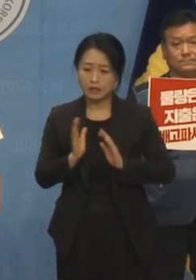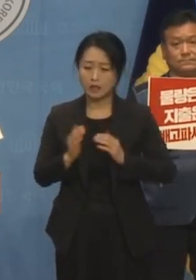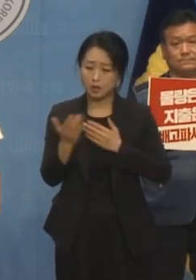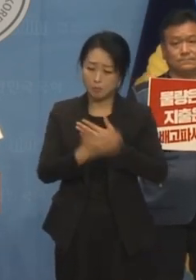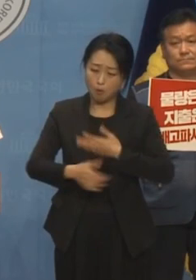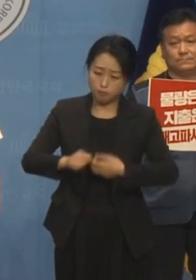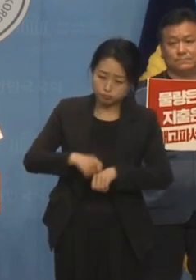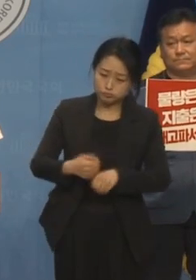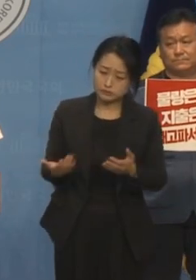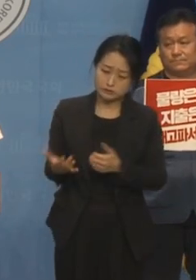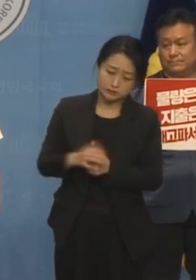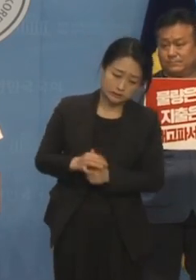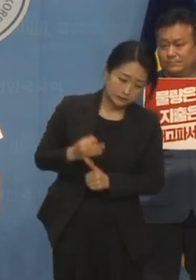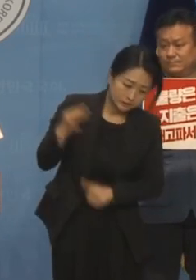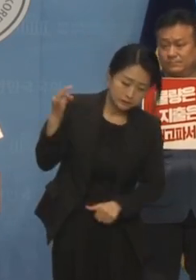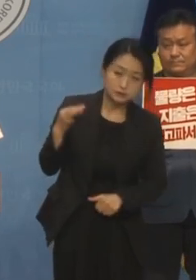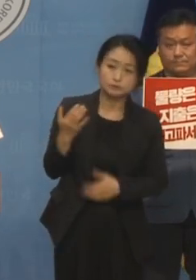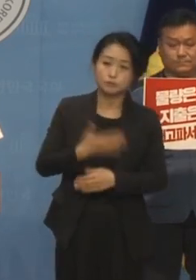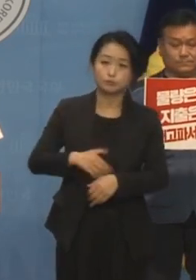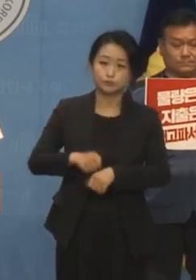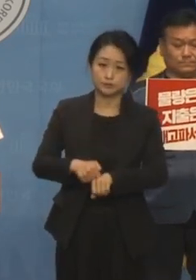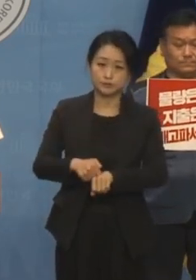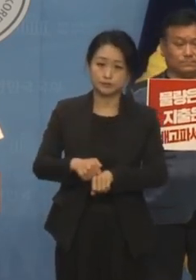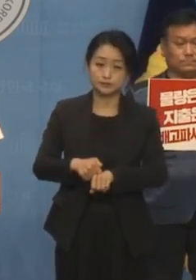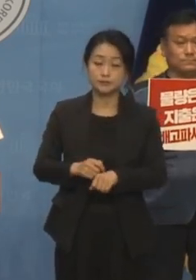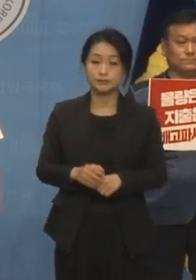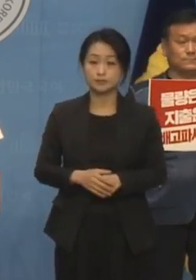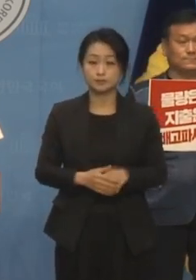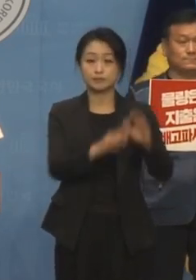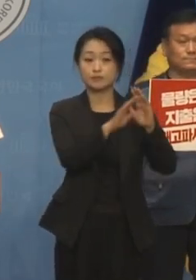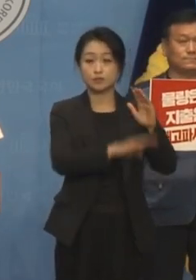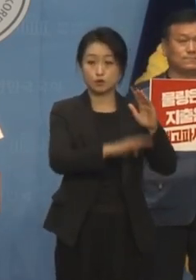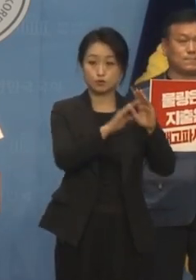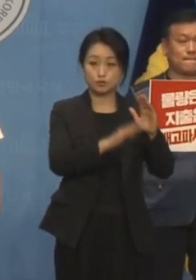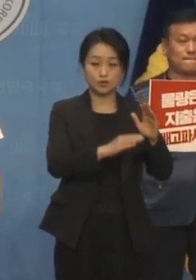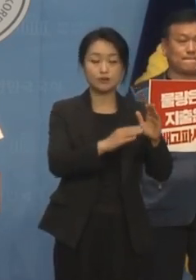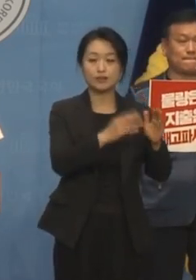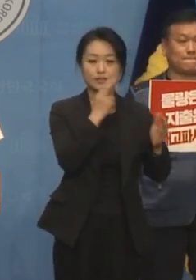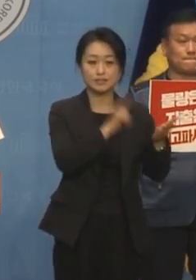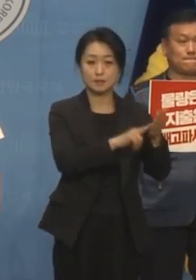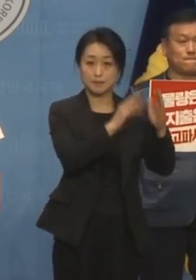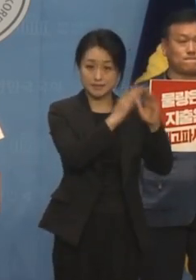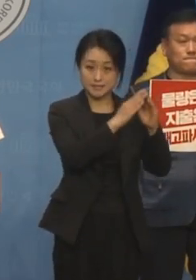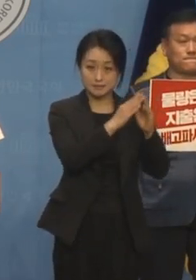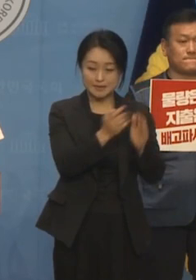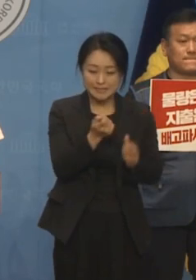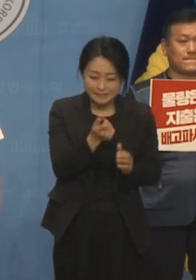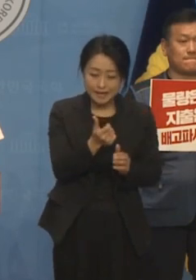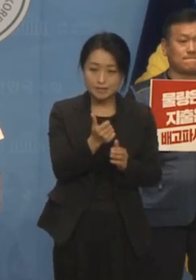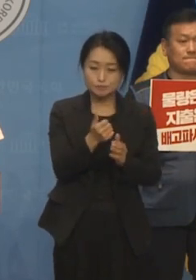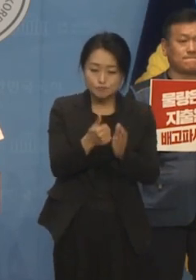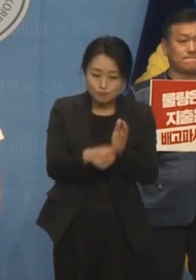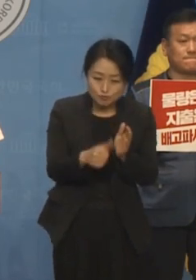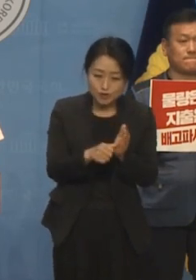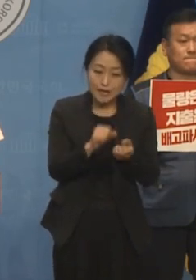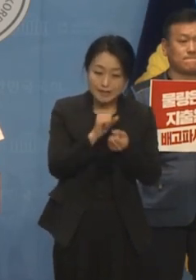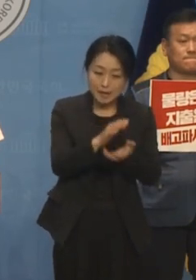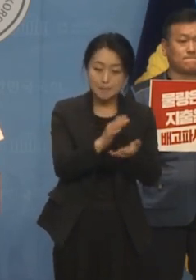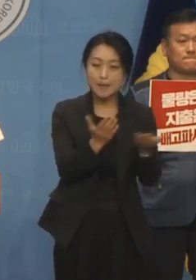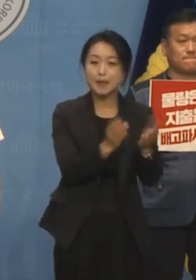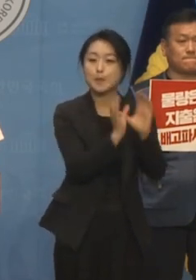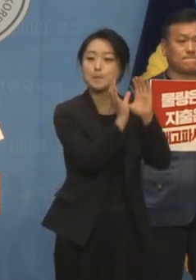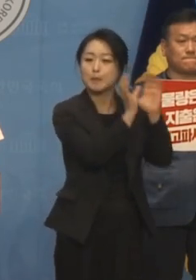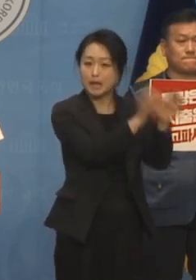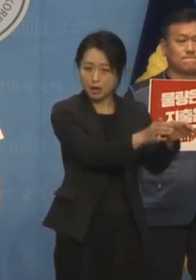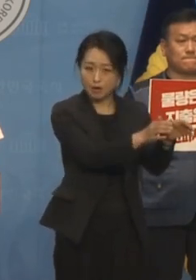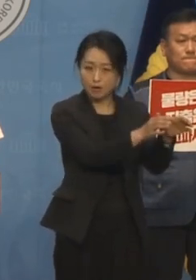노동으로 연결되고 있습니다. 정규직 집배원들에게 초소형 택배를 선배정하는 집배 부하량을